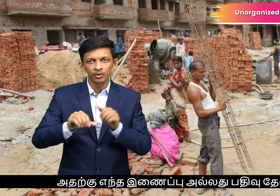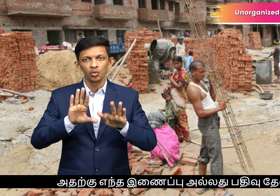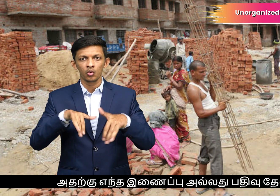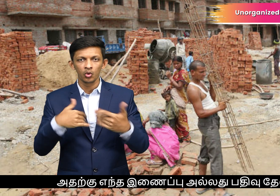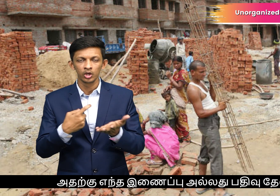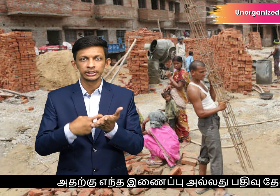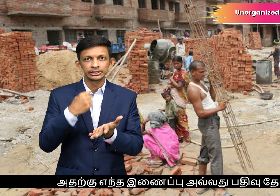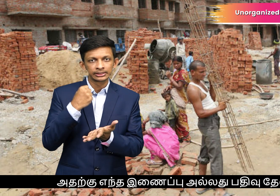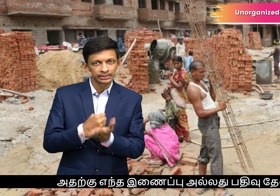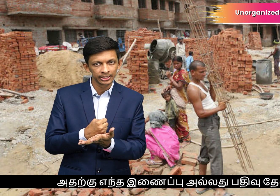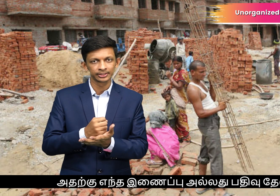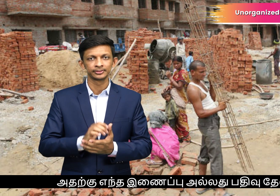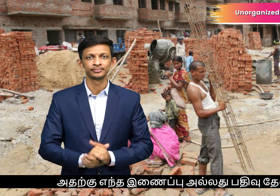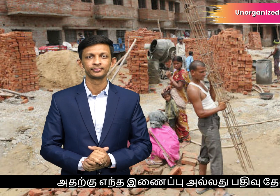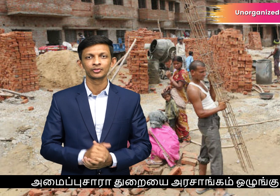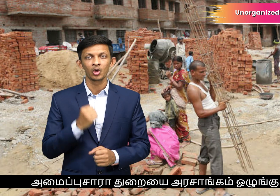பதிவும் தேவையில்லை.